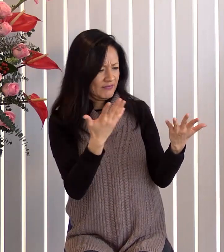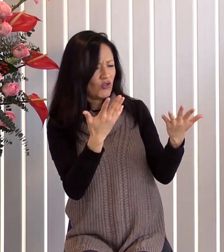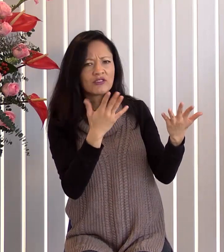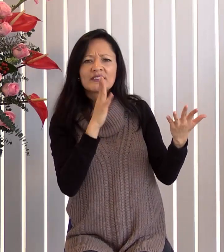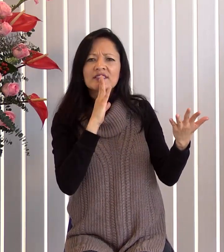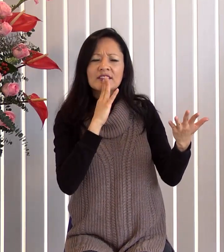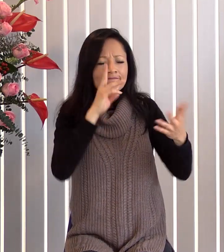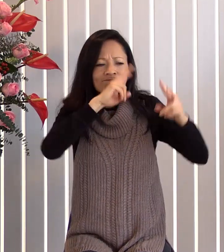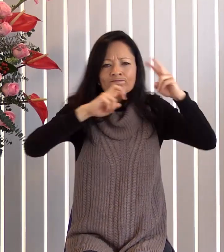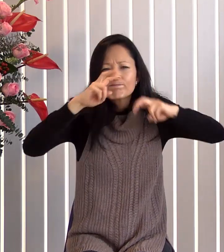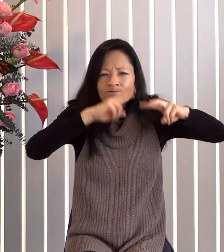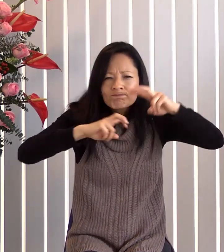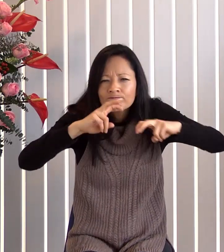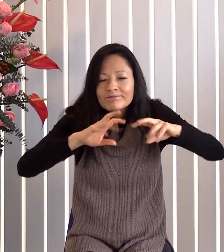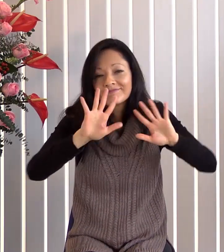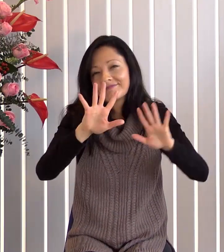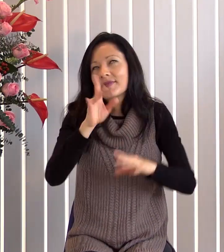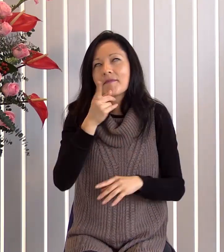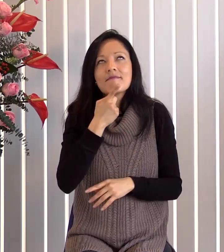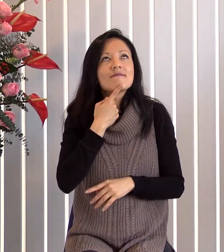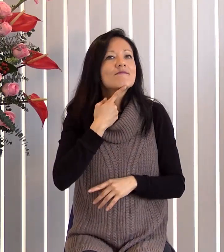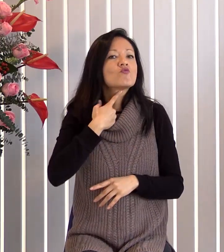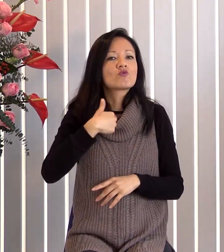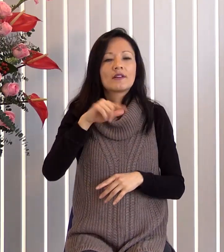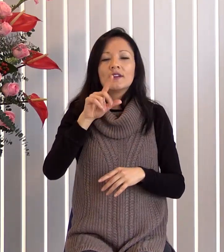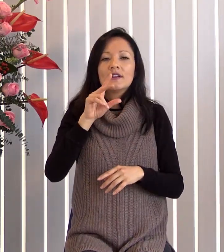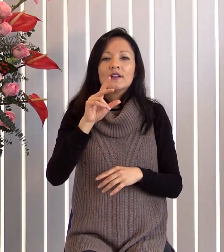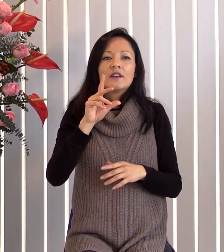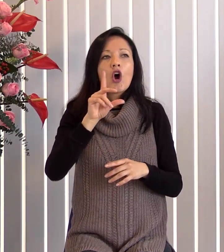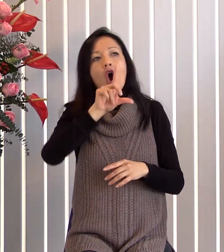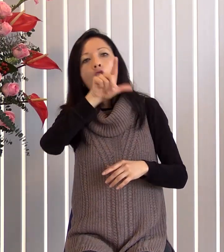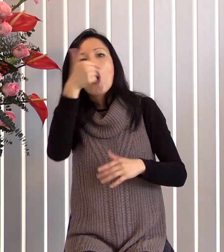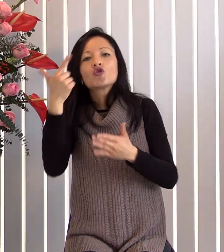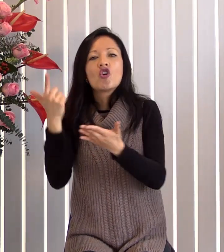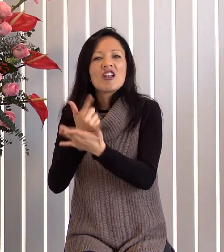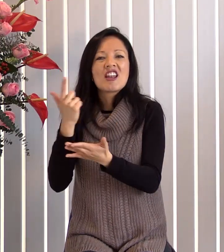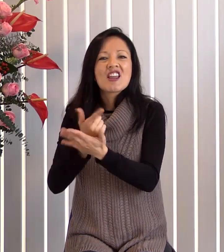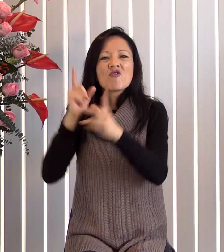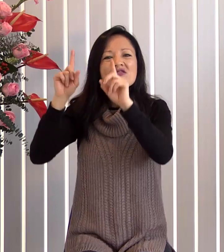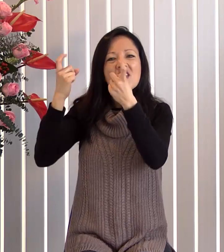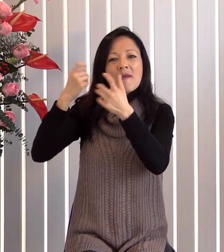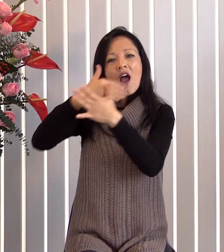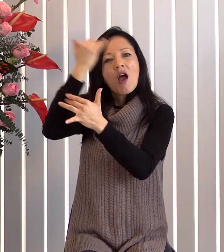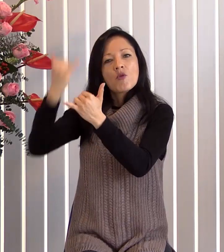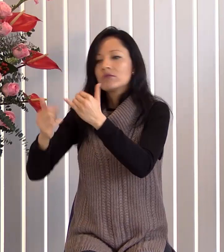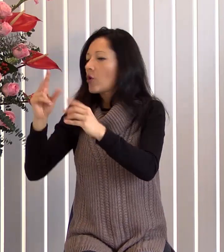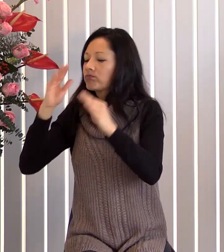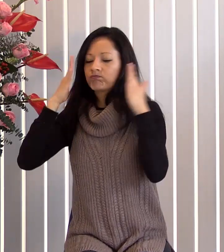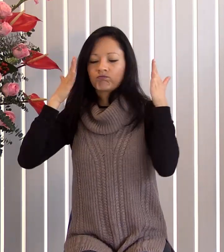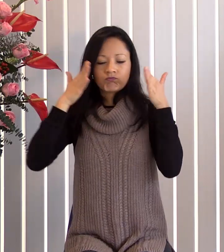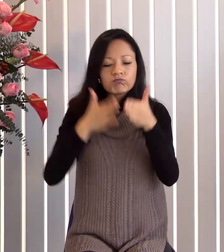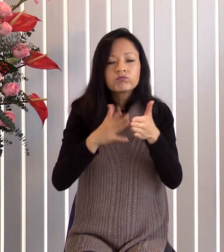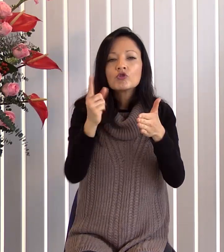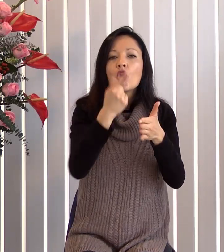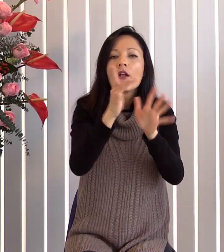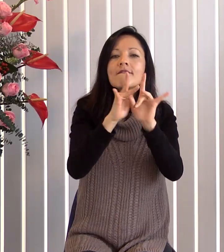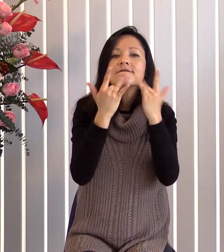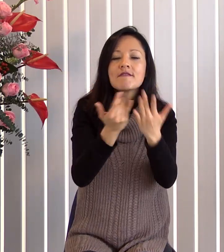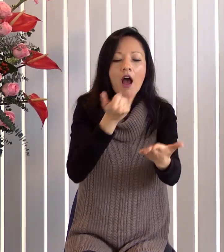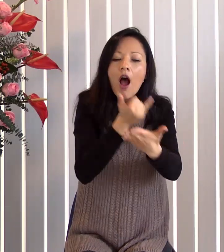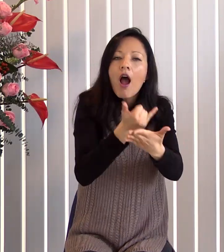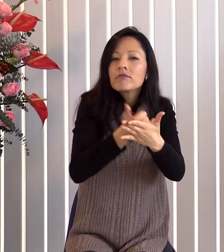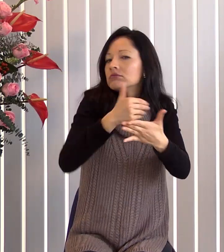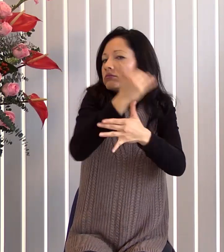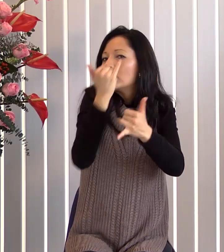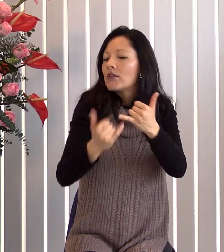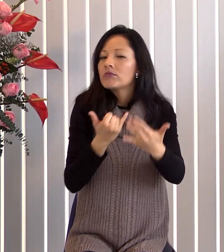está hablando? Y me encanta que no hemos estado mirando otros libros, ni hemos estado recomendando otros libros, sino que hemos hablado solamente de